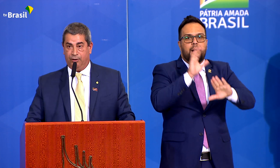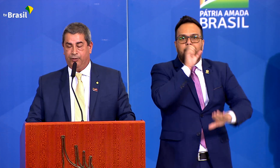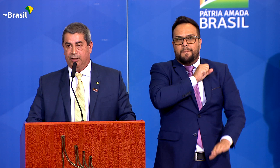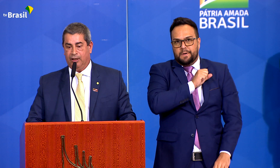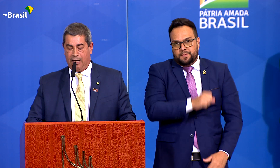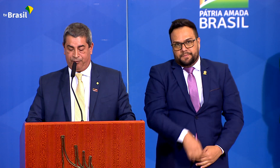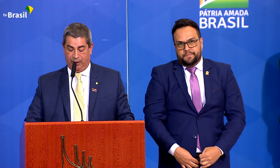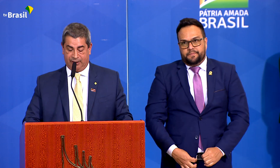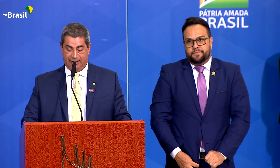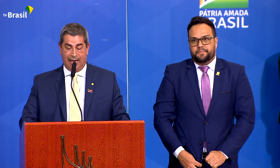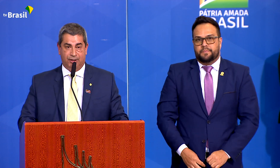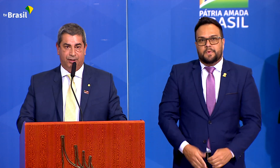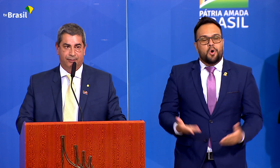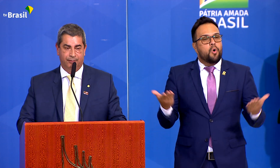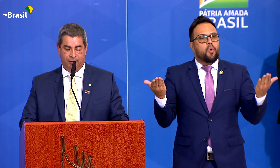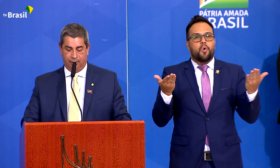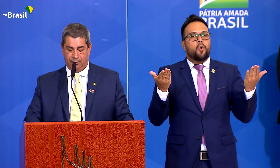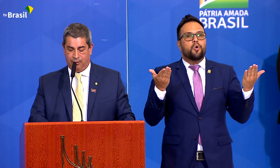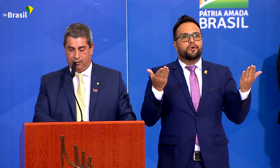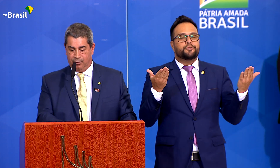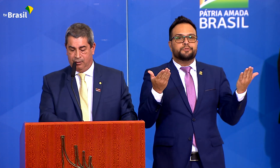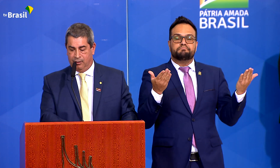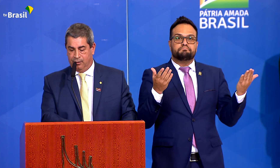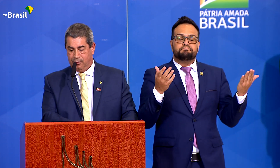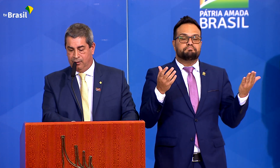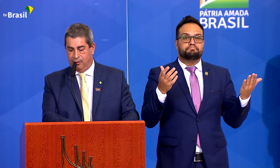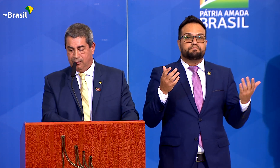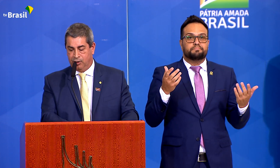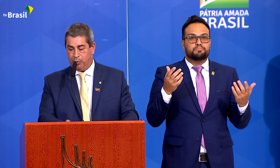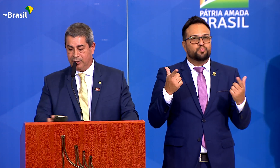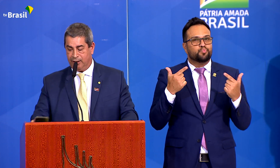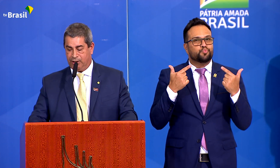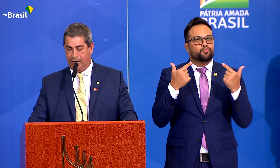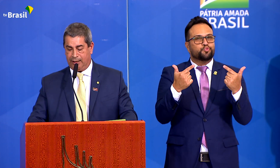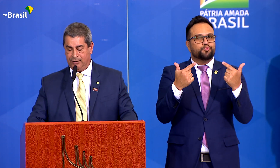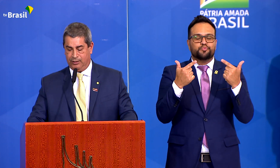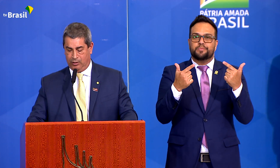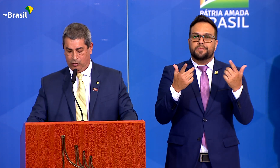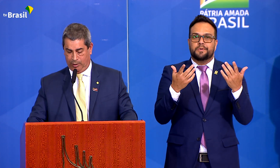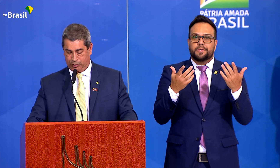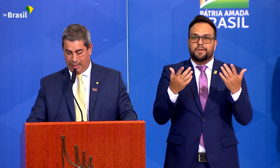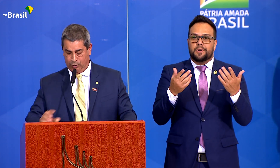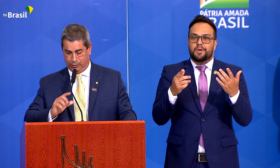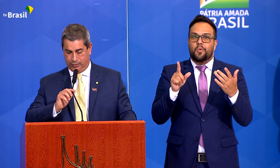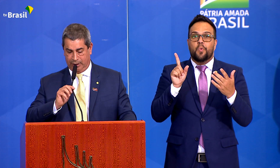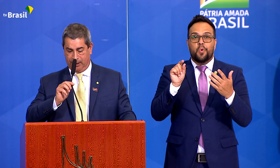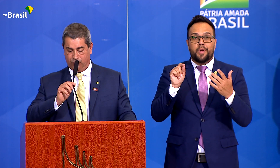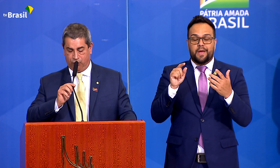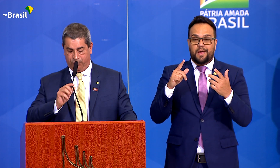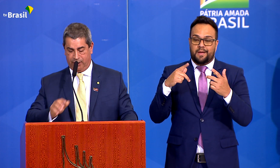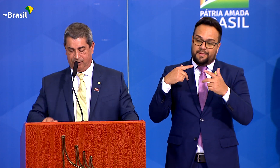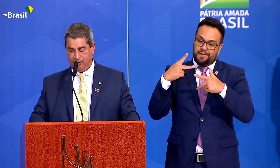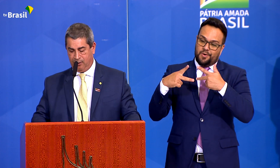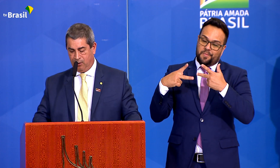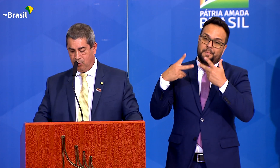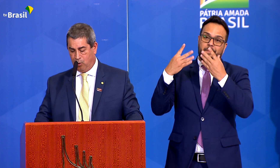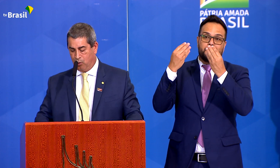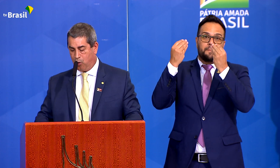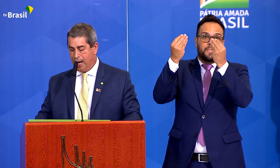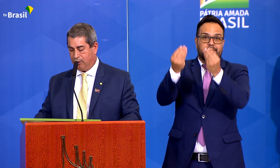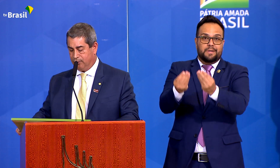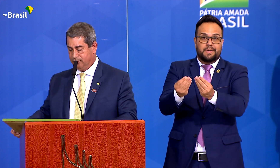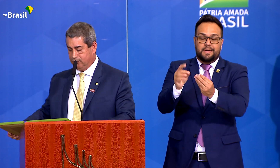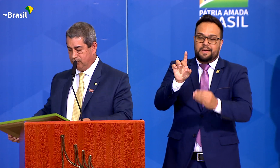Oi Hoje teve a felicidade além de presentear o deputado Daniel Silveira